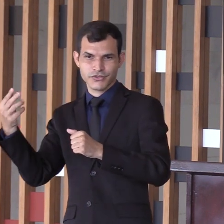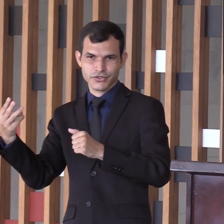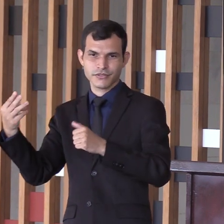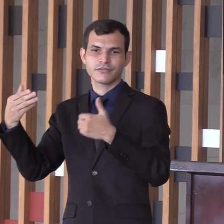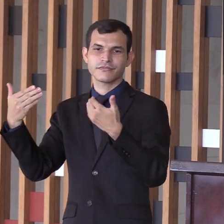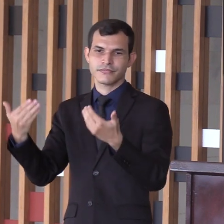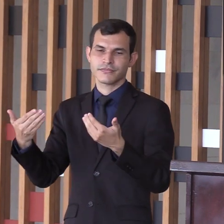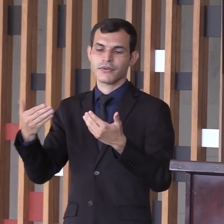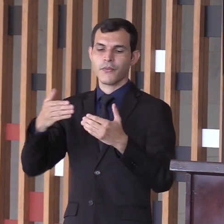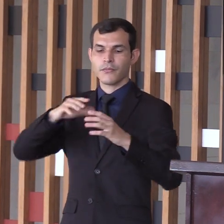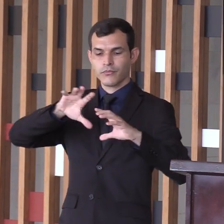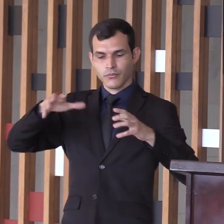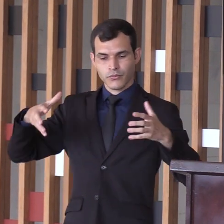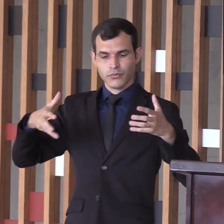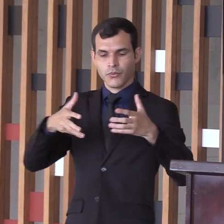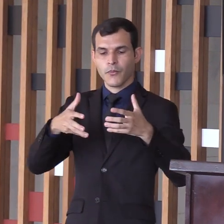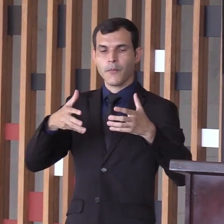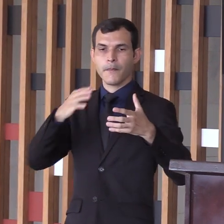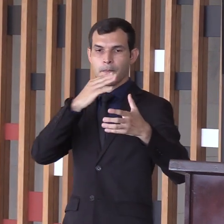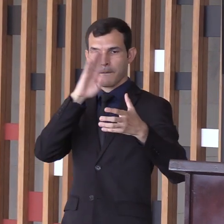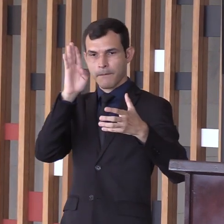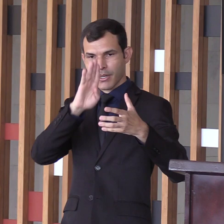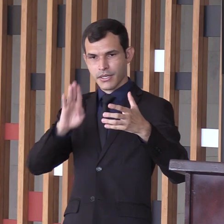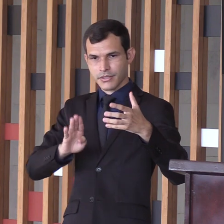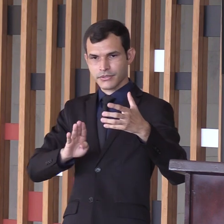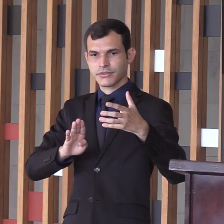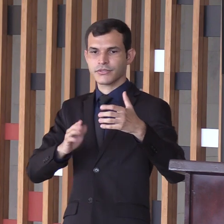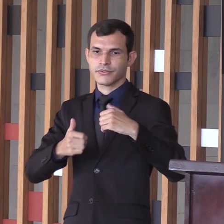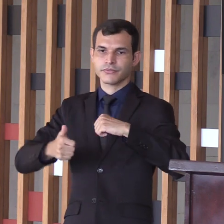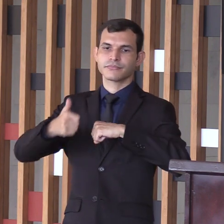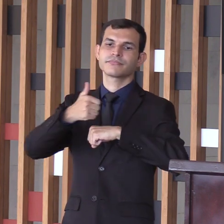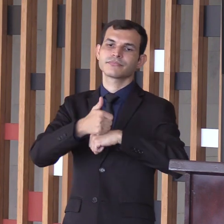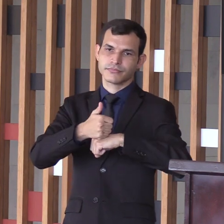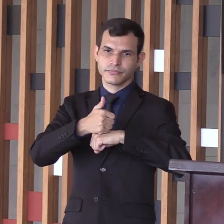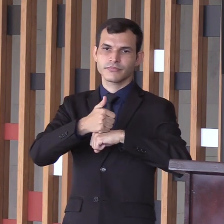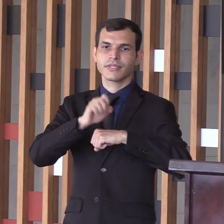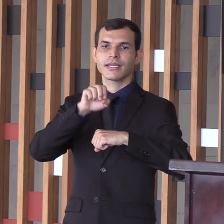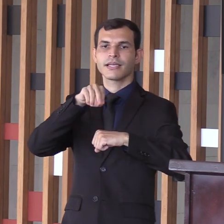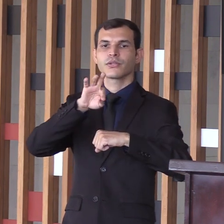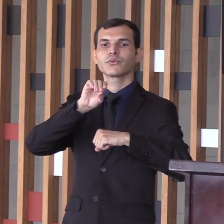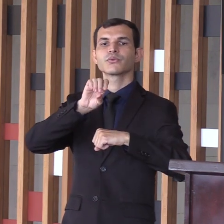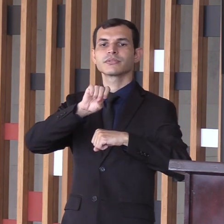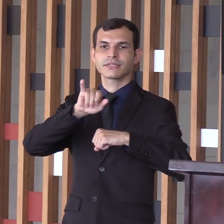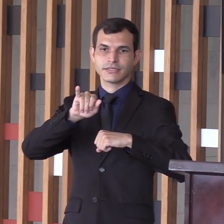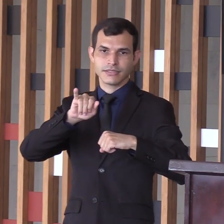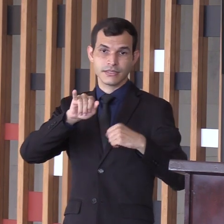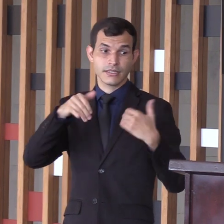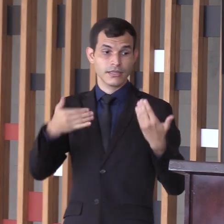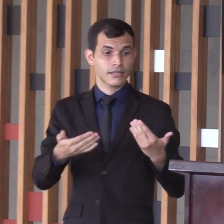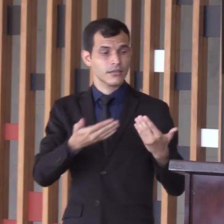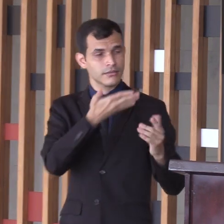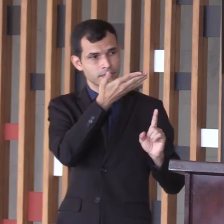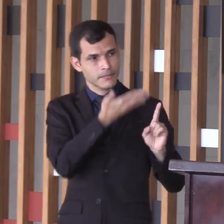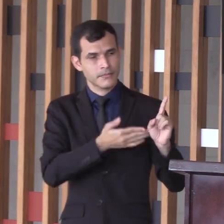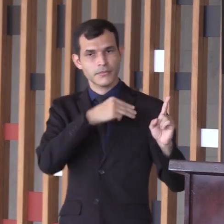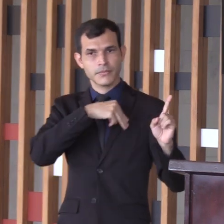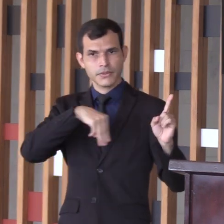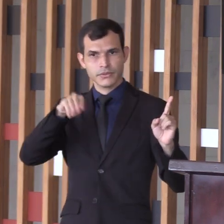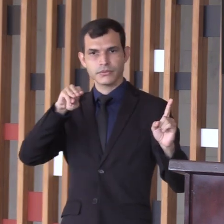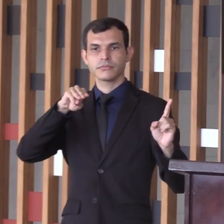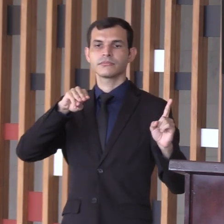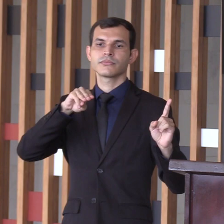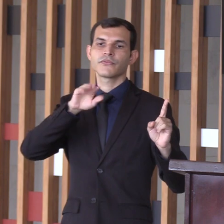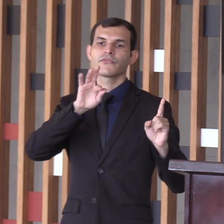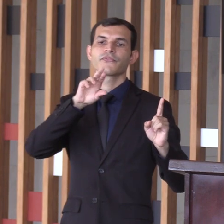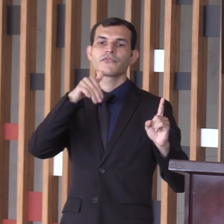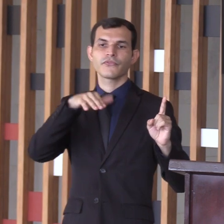na Itosai. Muito obrigado, ministro França. É um privilégio estar aqui neste salão que tanto admiramos,